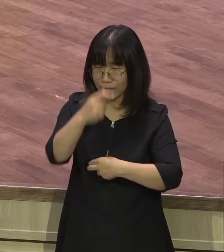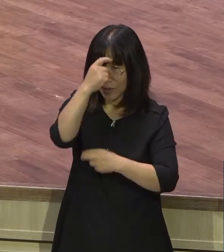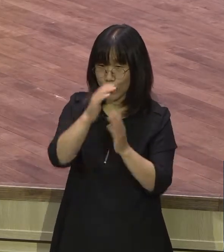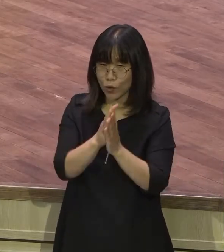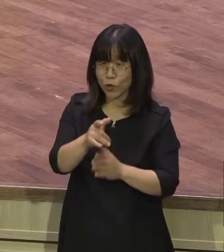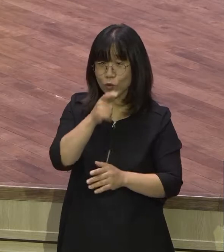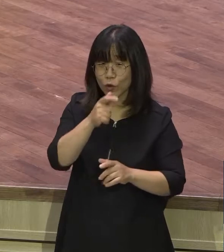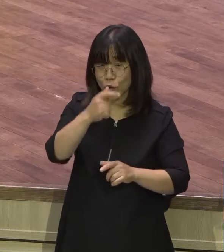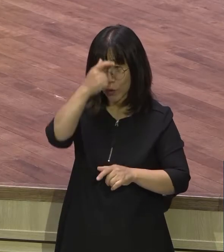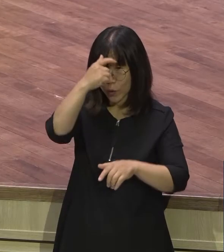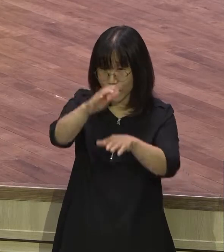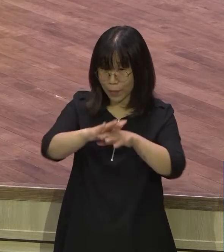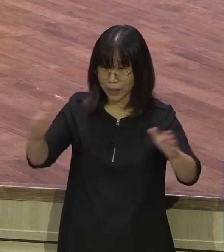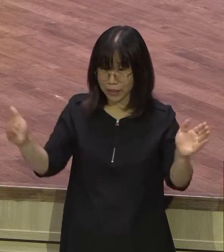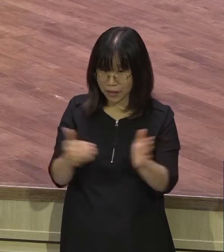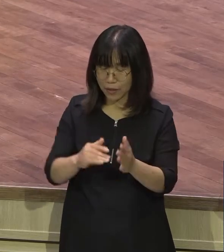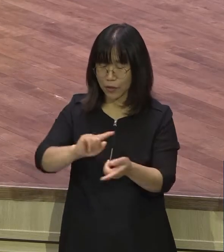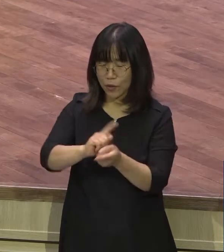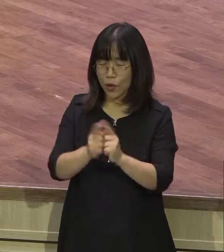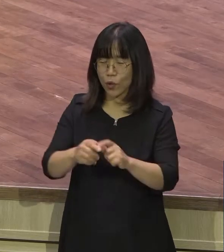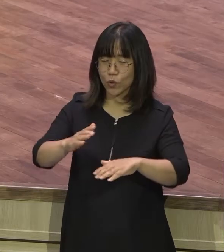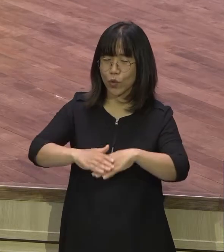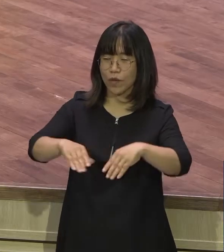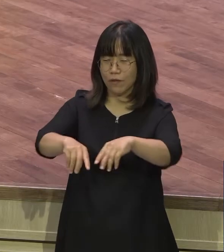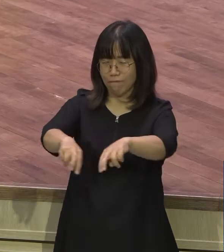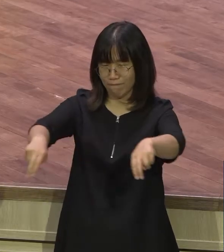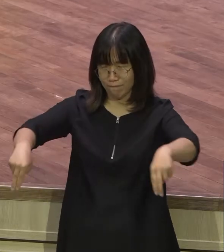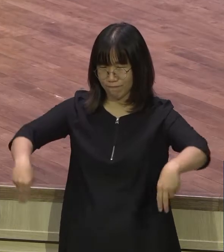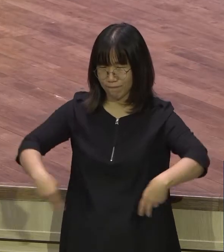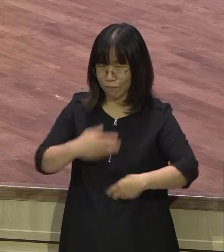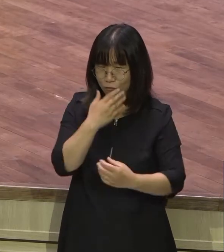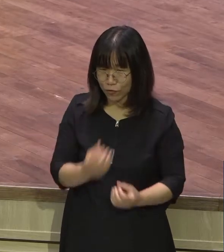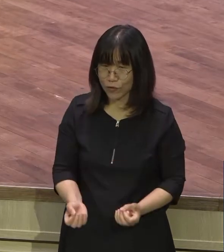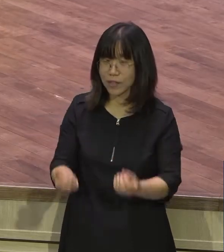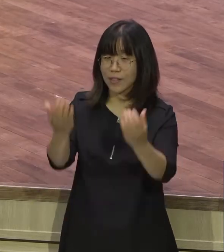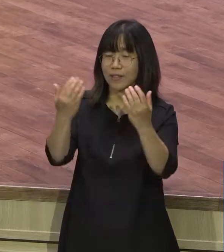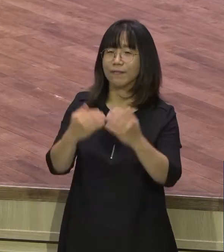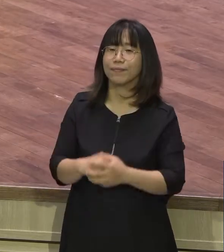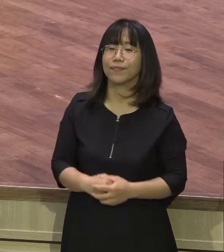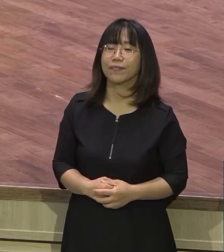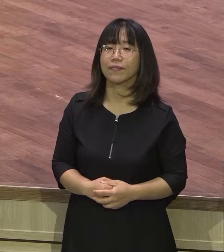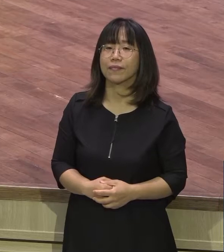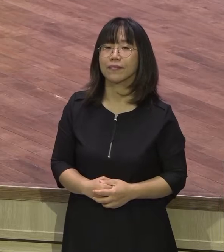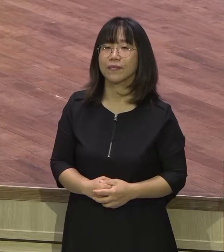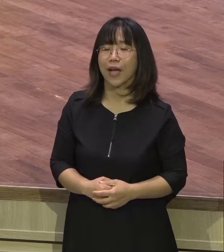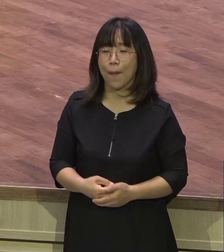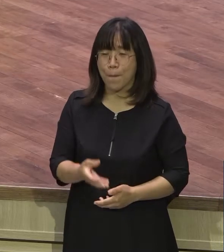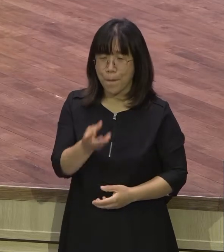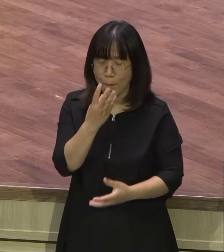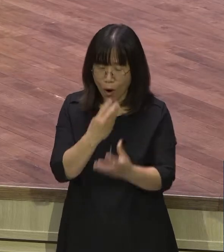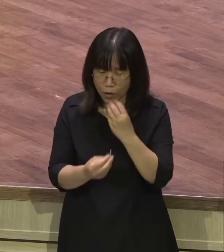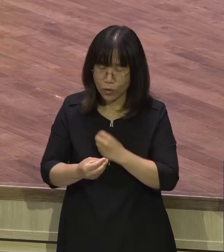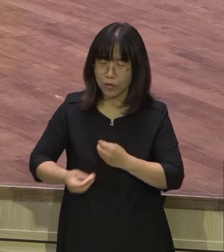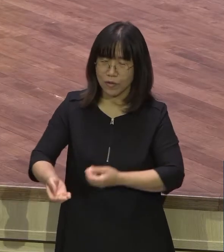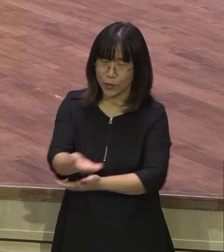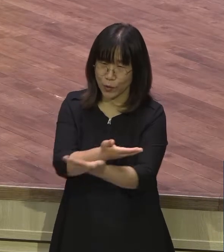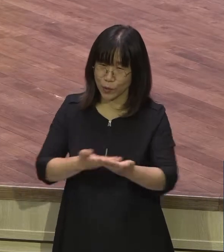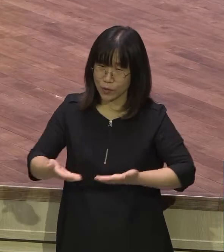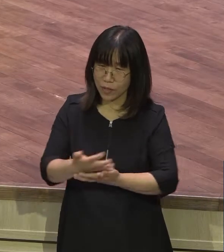예배 끝나면 전부 끝나고 전부 손잡고 축제 축제 계속 먹고 교제하고